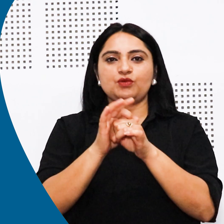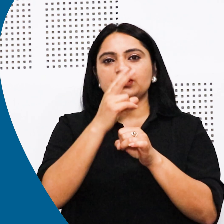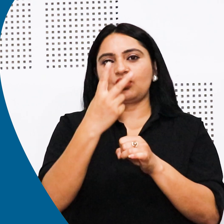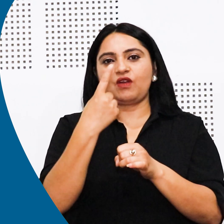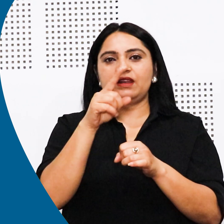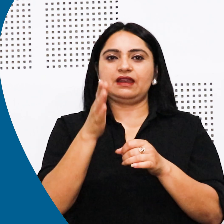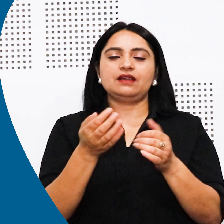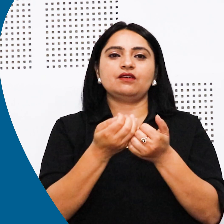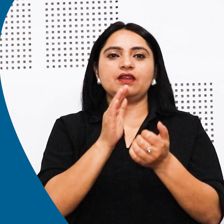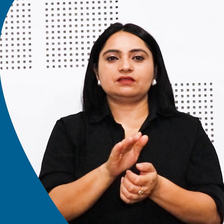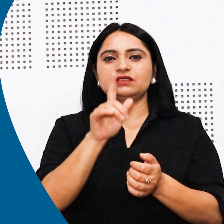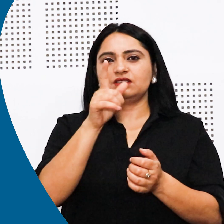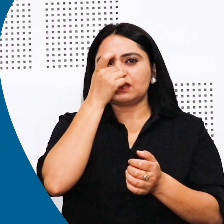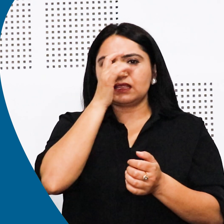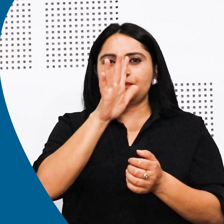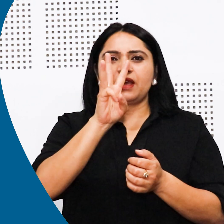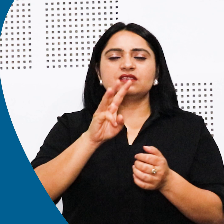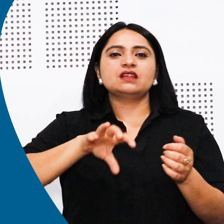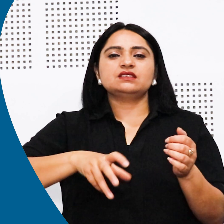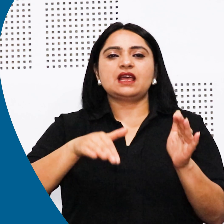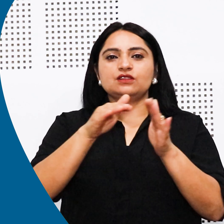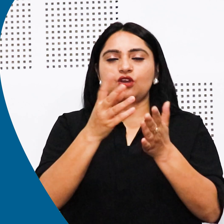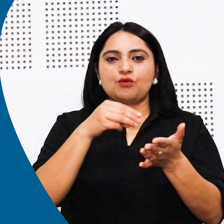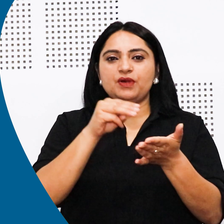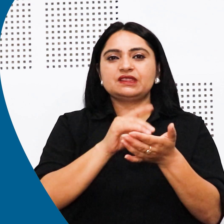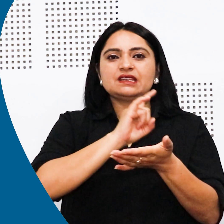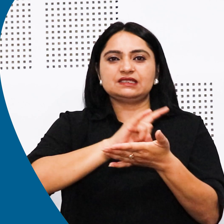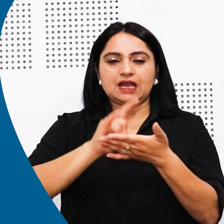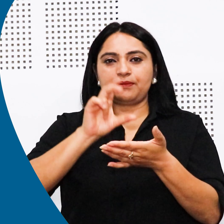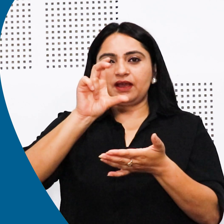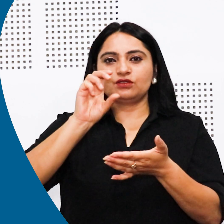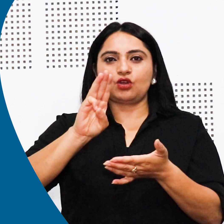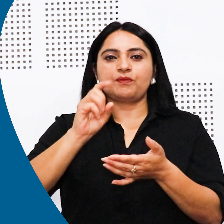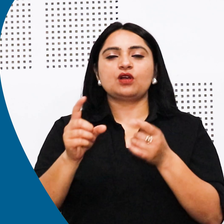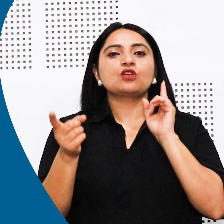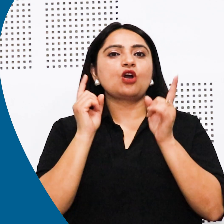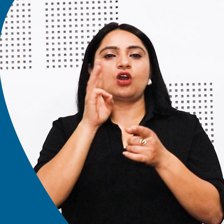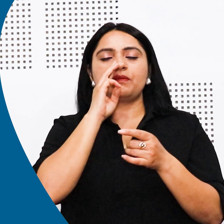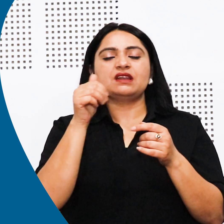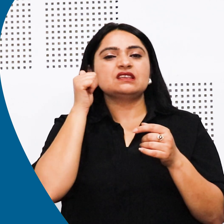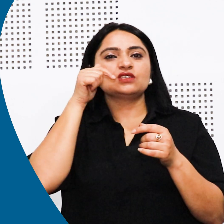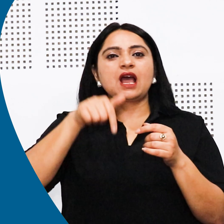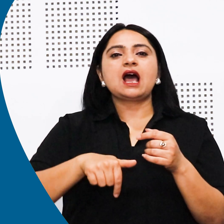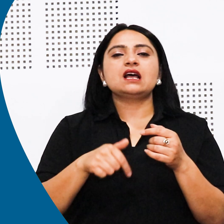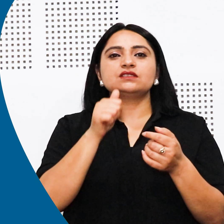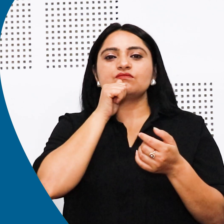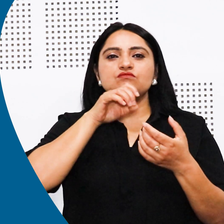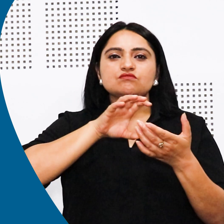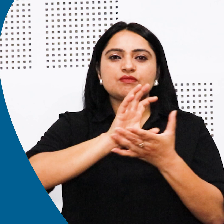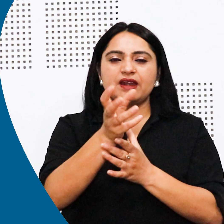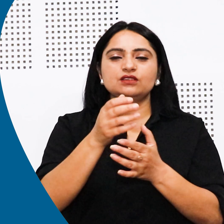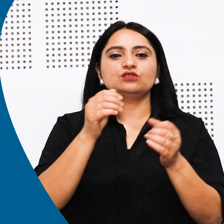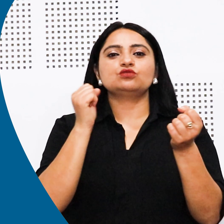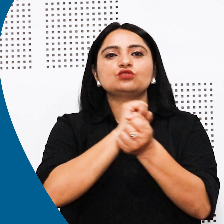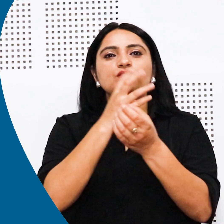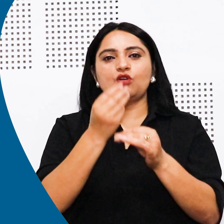ऐनले गरेको छ। 753 स्थानीय तहमध्ये झापाको दमक नगरपालिकाले भने हिजो आज पनि बाढीको जोखिम कम